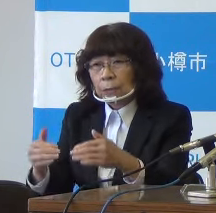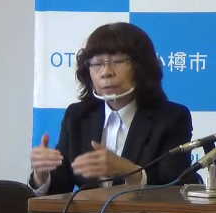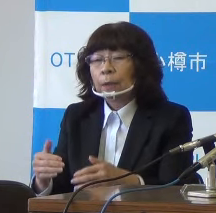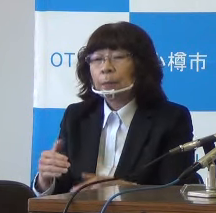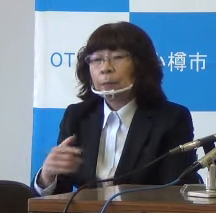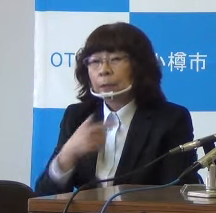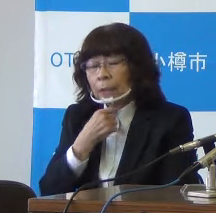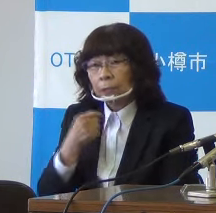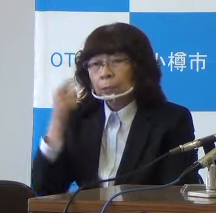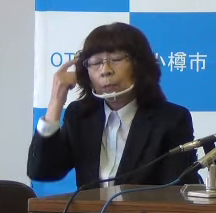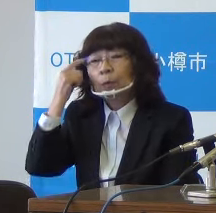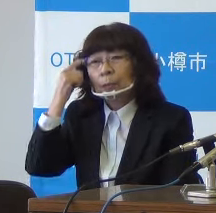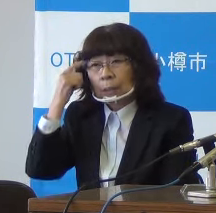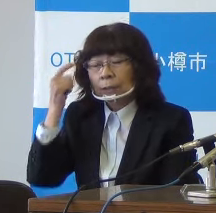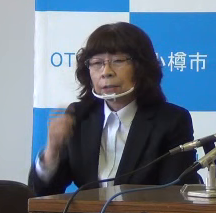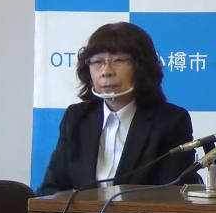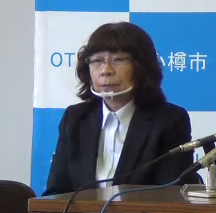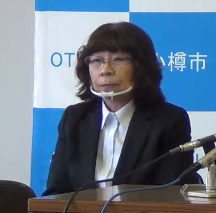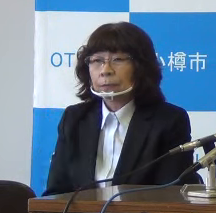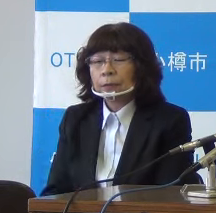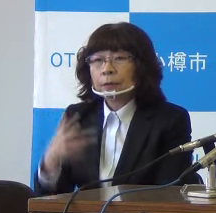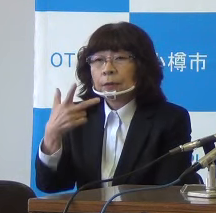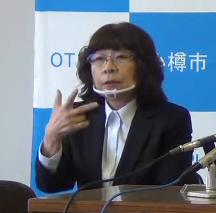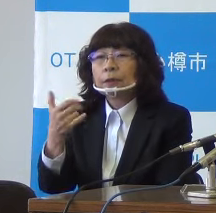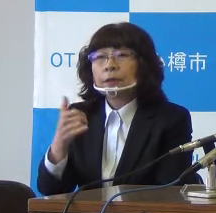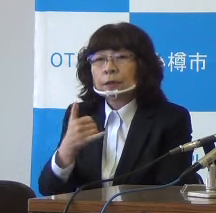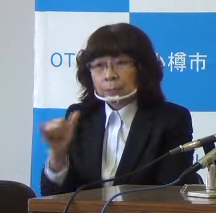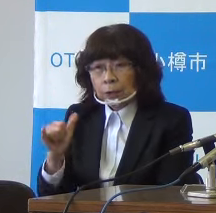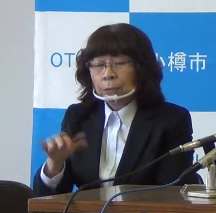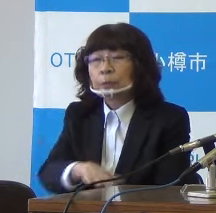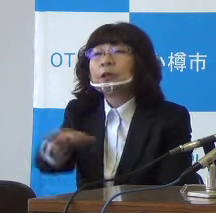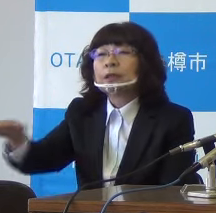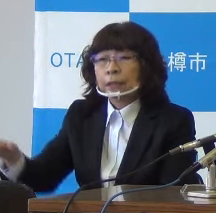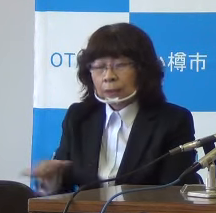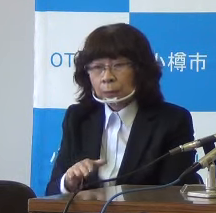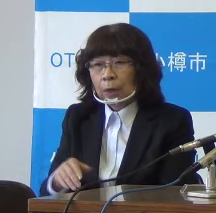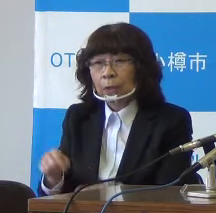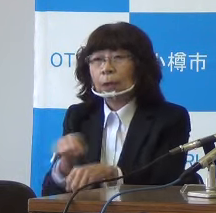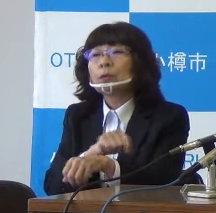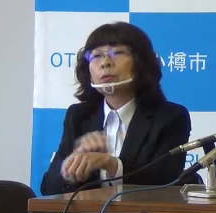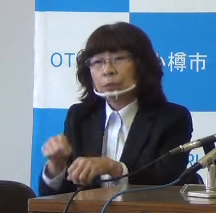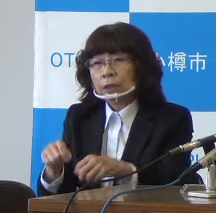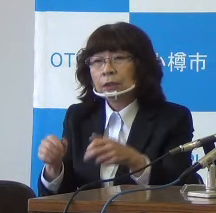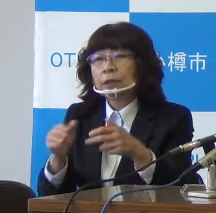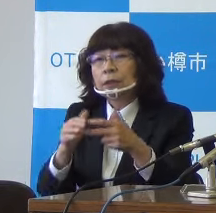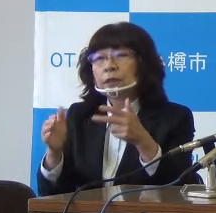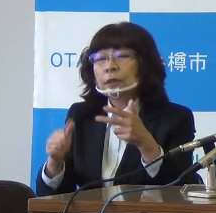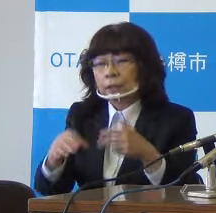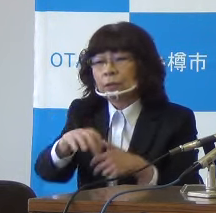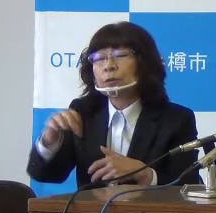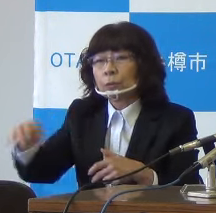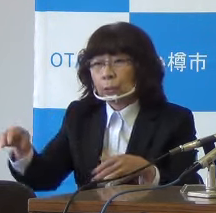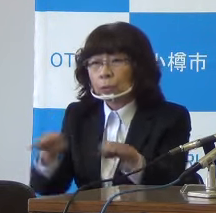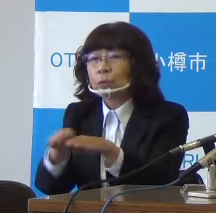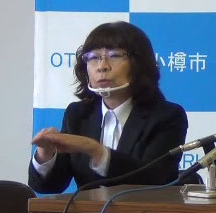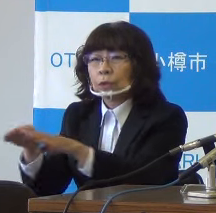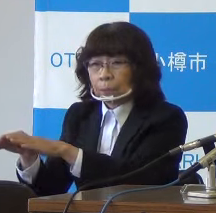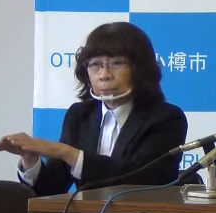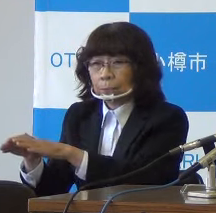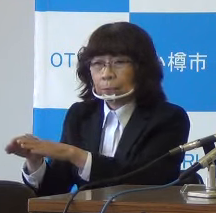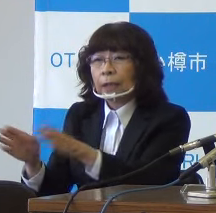。市民の皆さんには特に施設の休館等